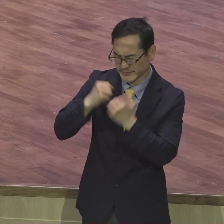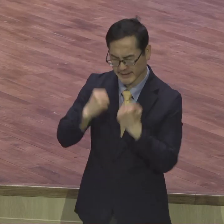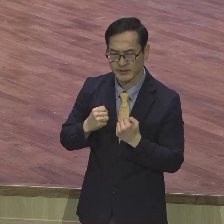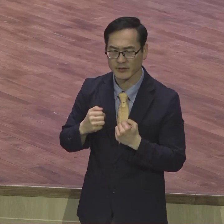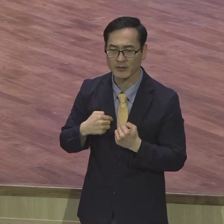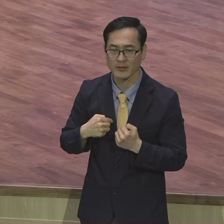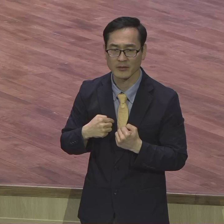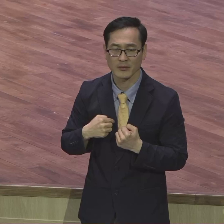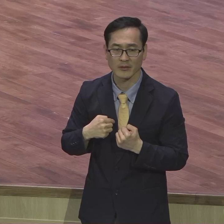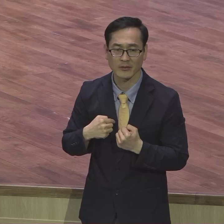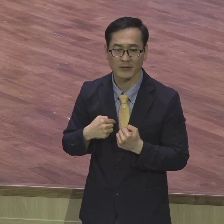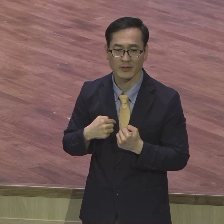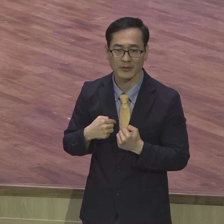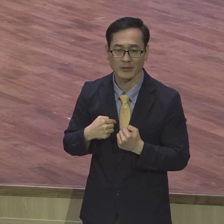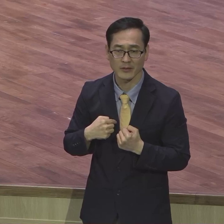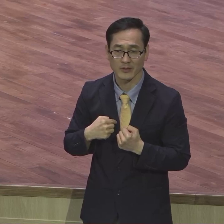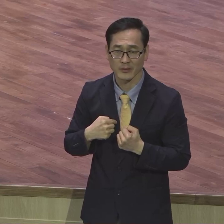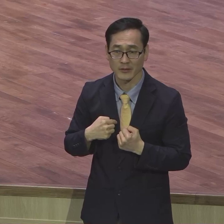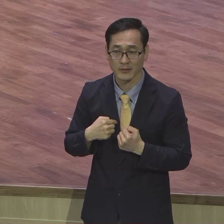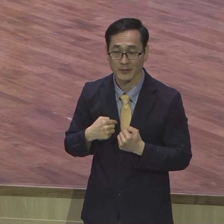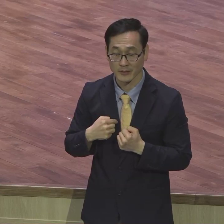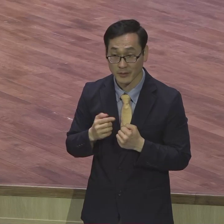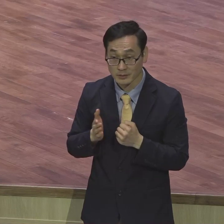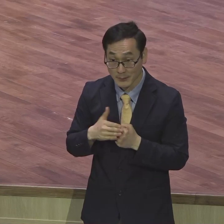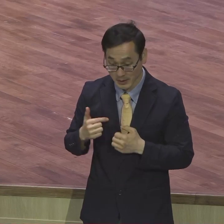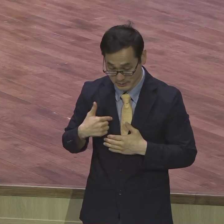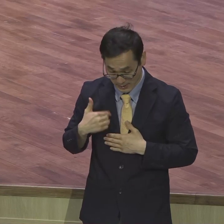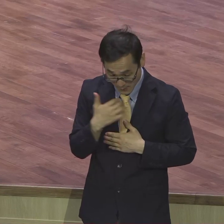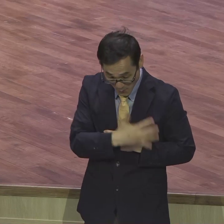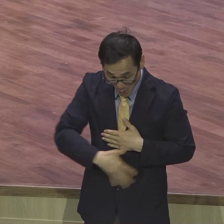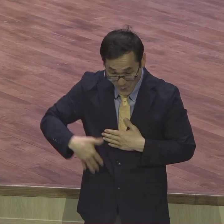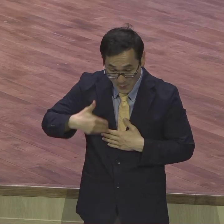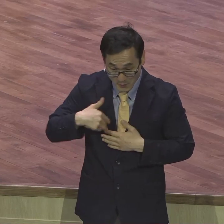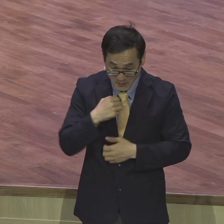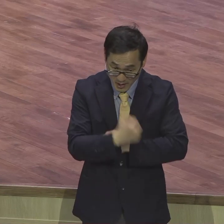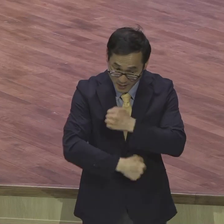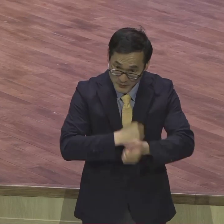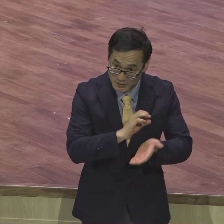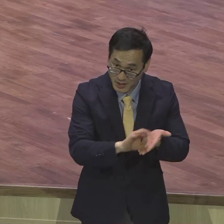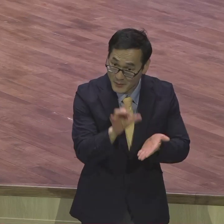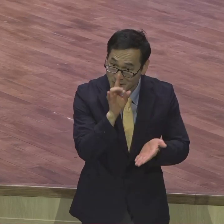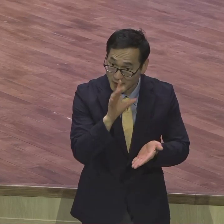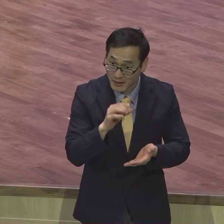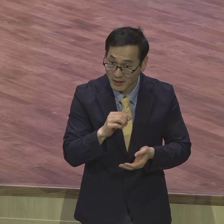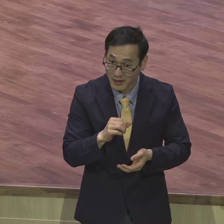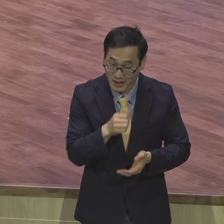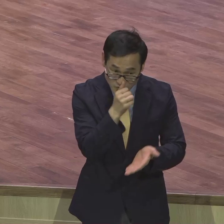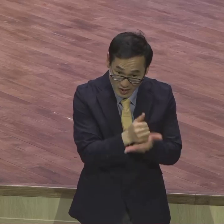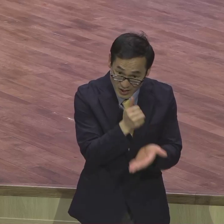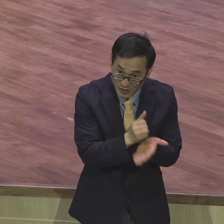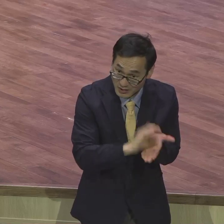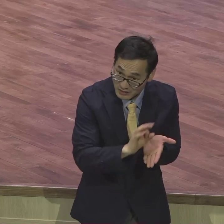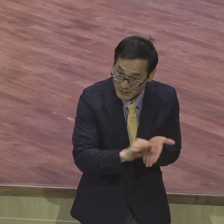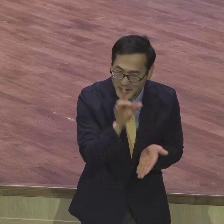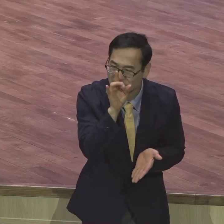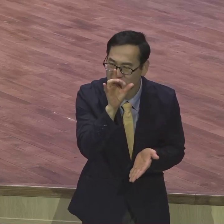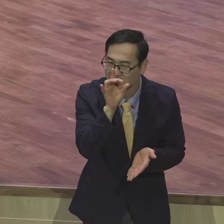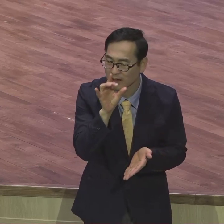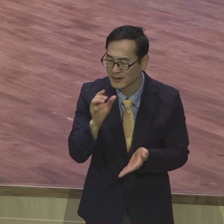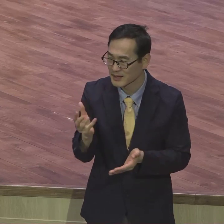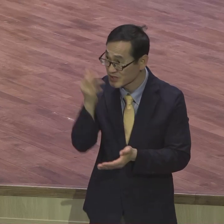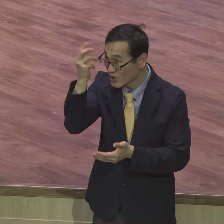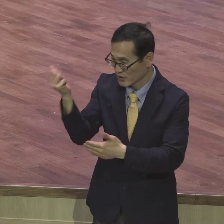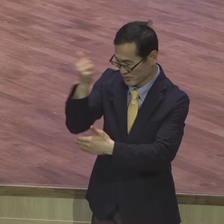바랍니다. 그래서 중요한 것이 성령 인도 받는 삶이에요. 성령이 내 안에 계시니까 예수의 영이 내 안에